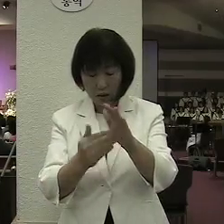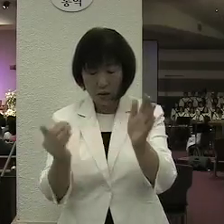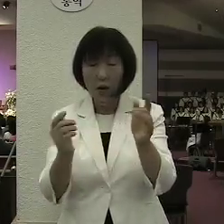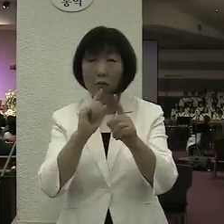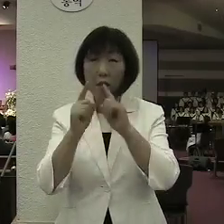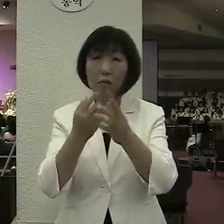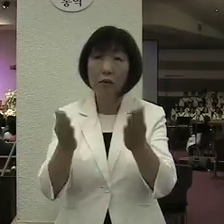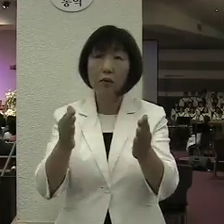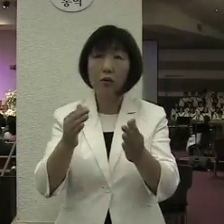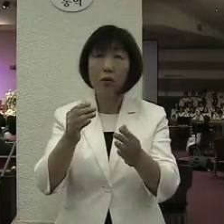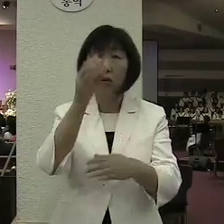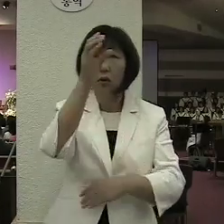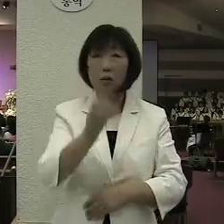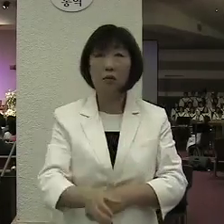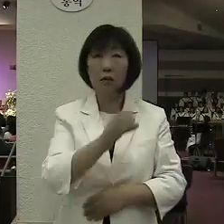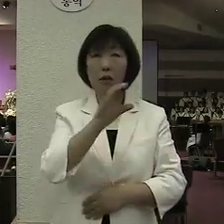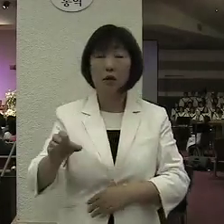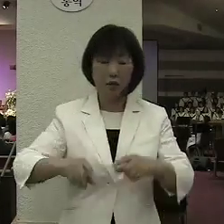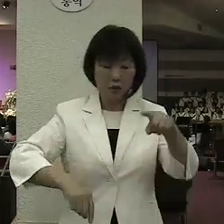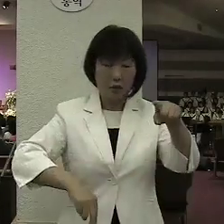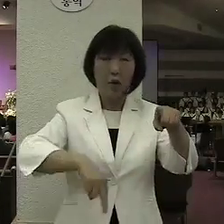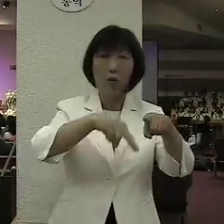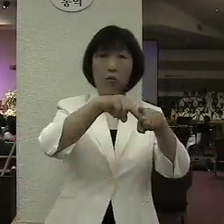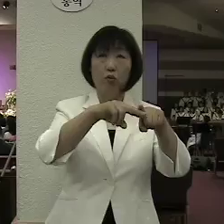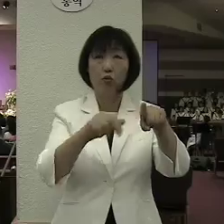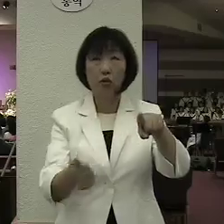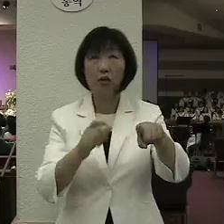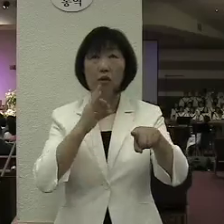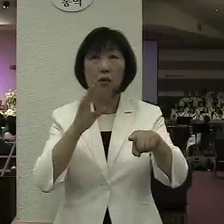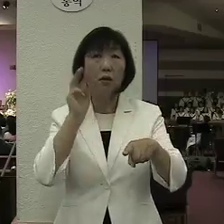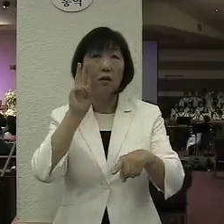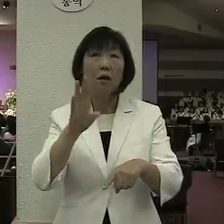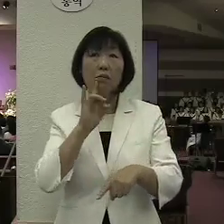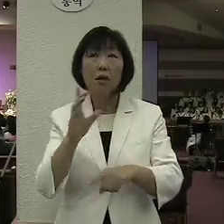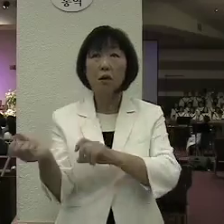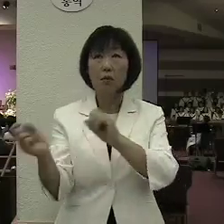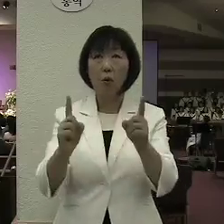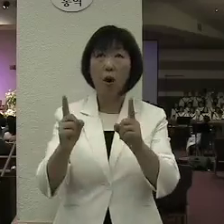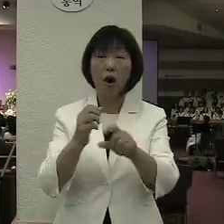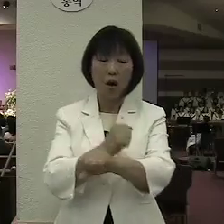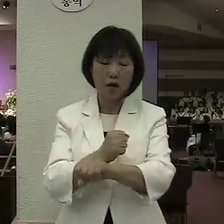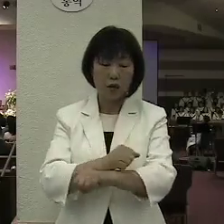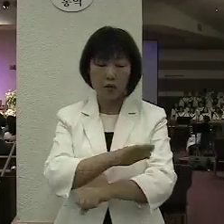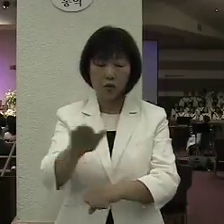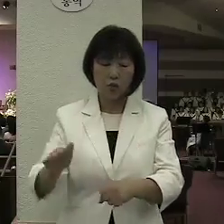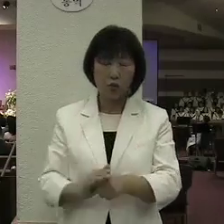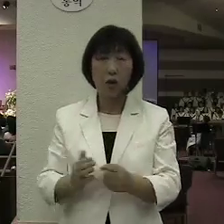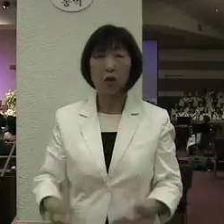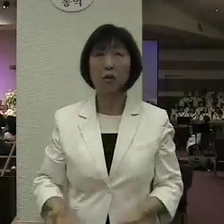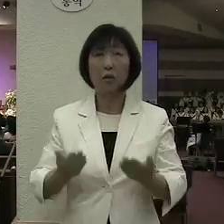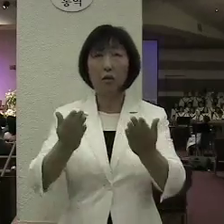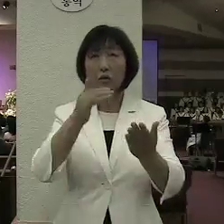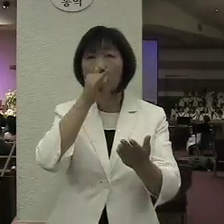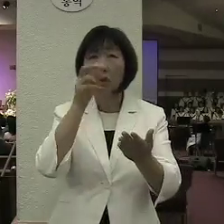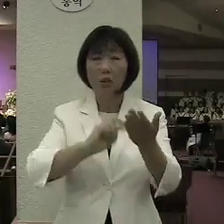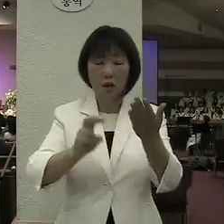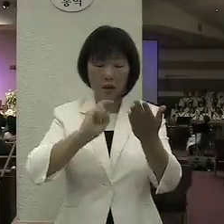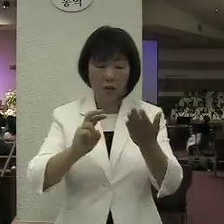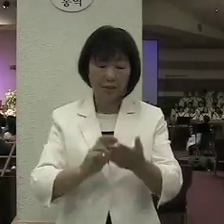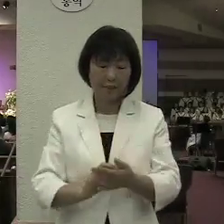사람들이 공연 하나 잘해도 이 정도로 기립박수하는데 이 정도로 브라보와 앙코를 하라고